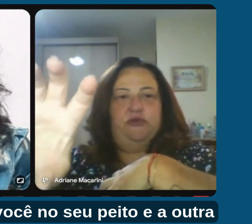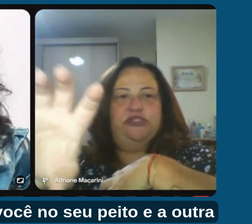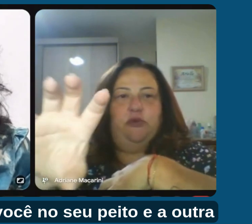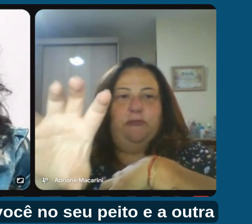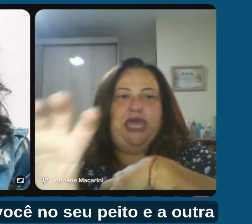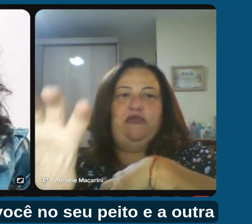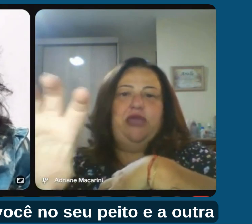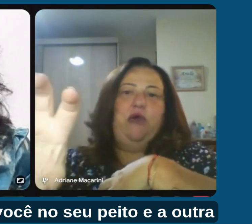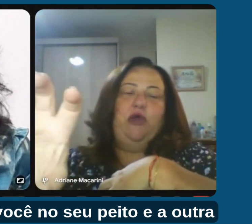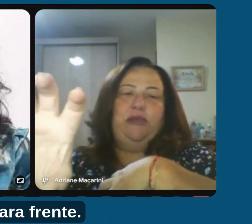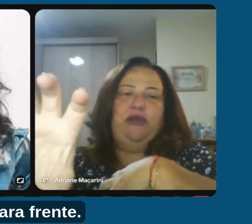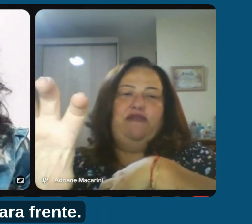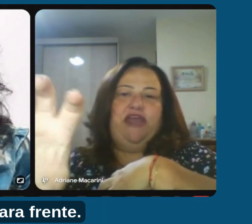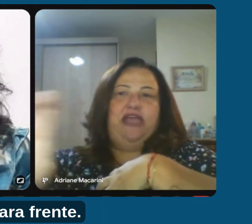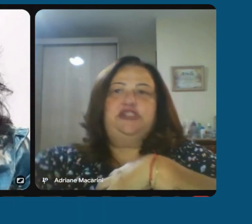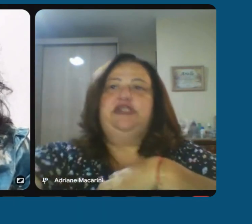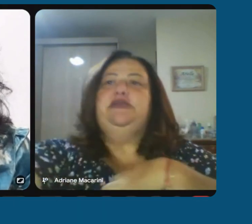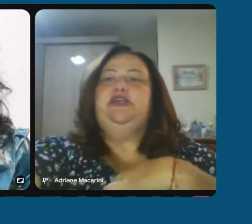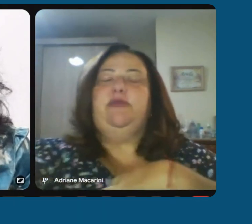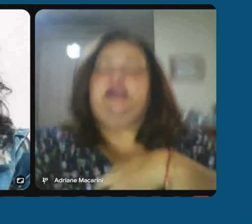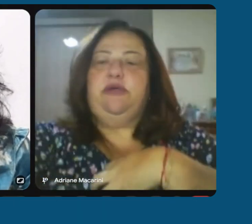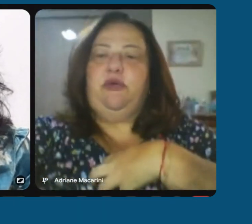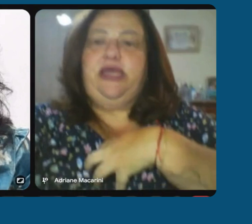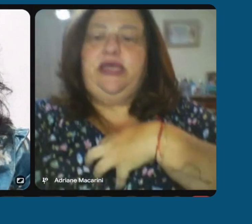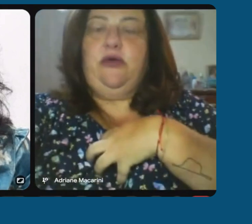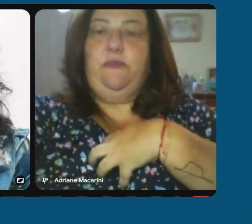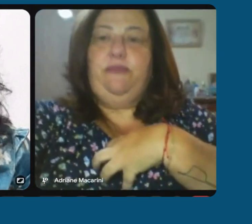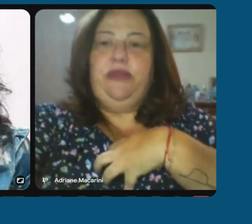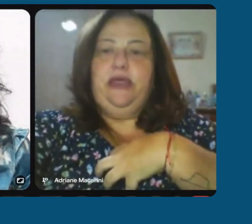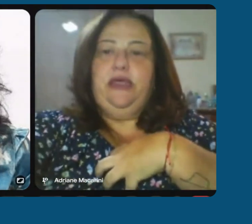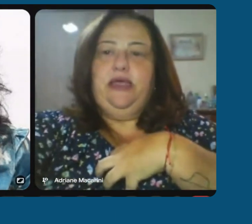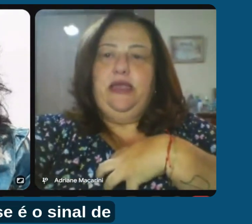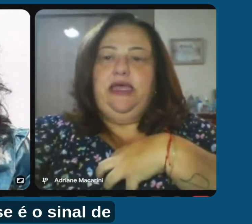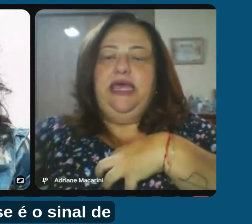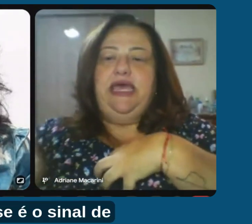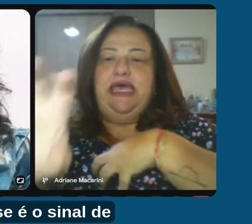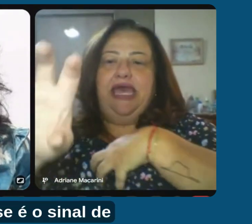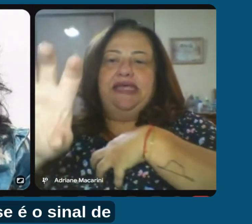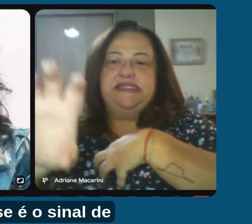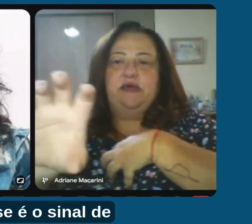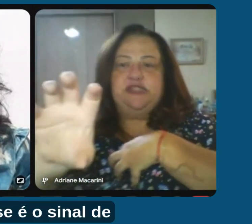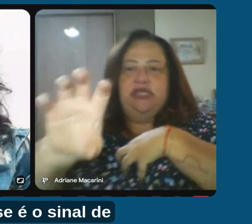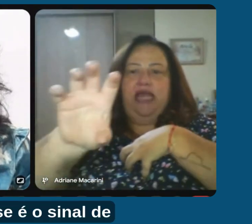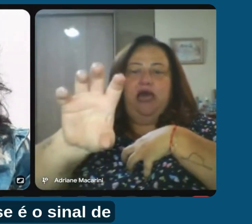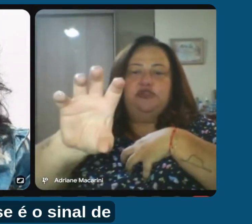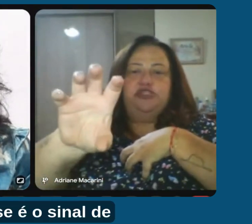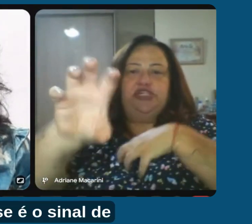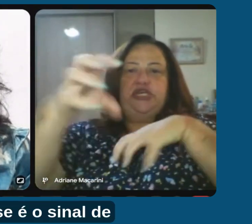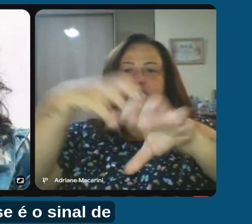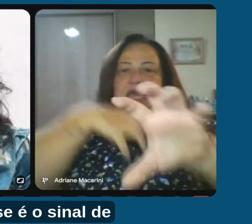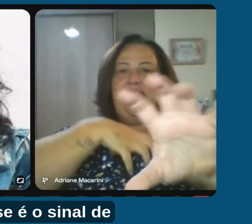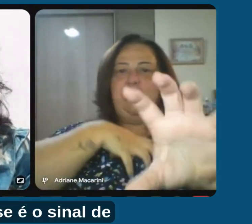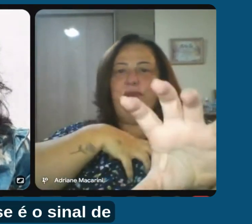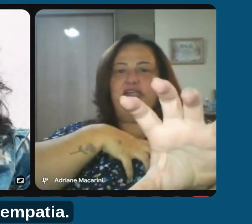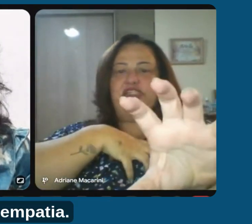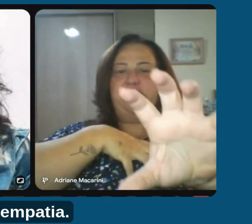seu peito e a outra para frente. Deixa eu abaixar um pouquinho aqui, ó. E esse é o sinal de empatia,